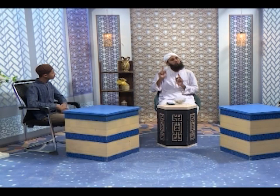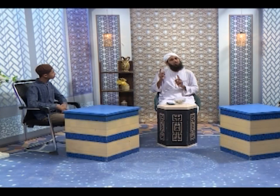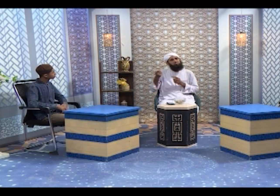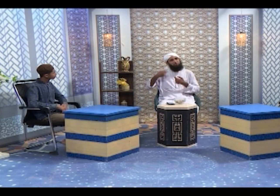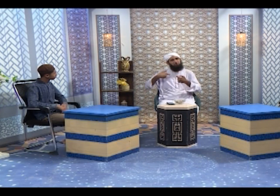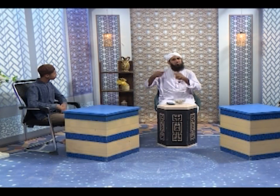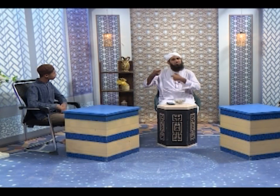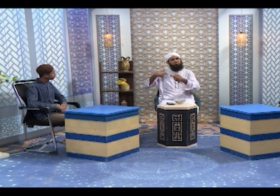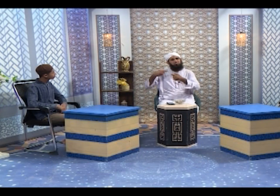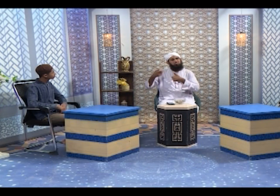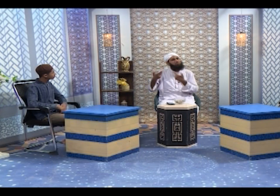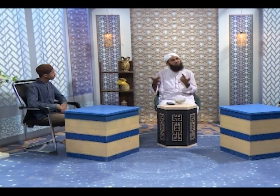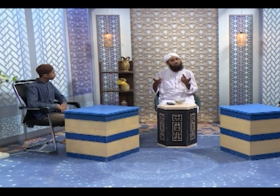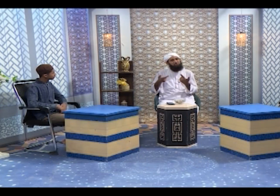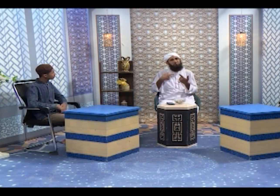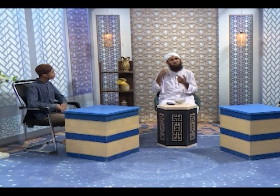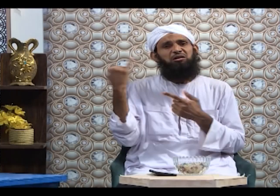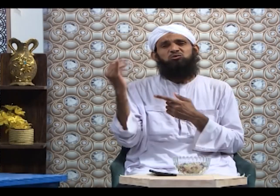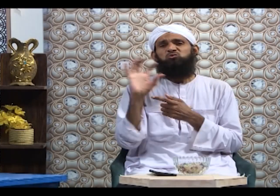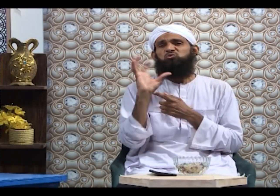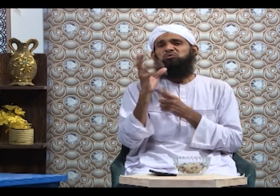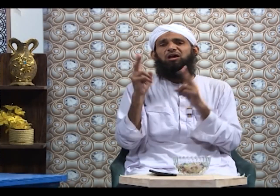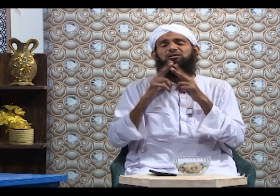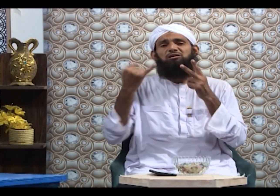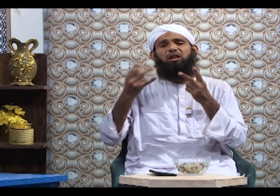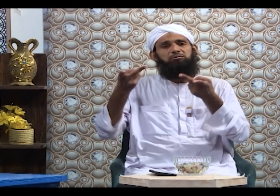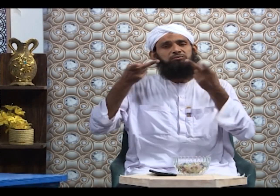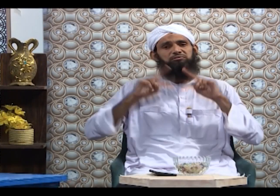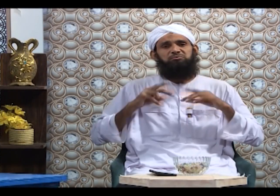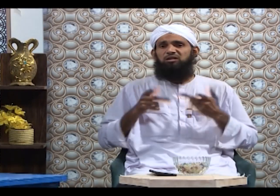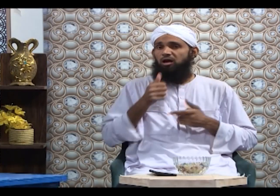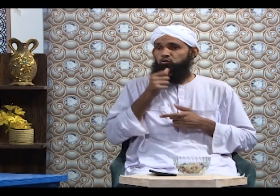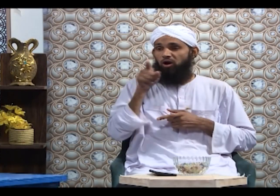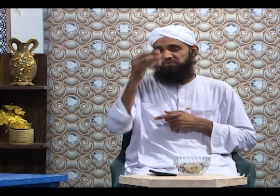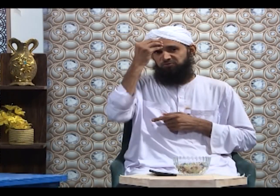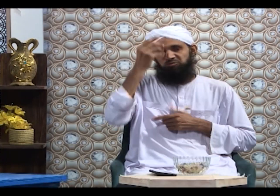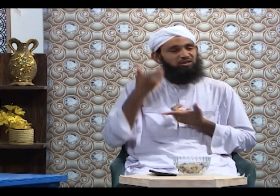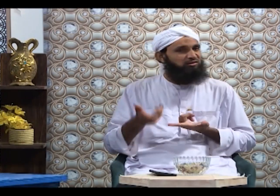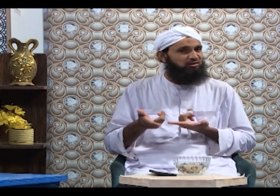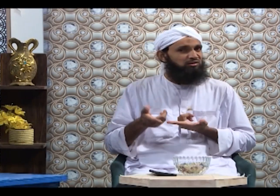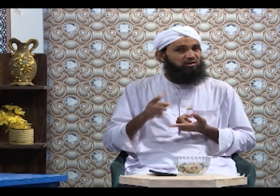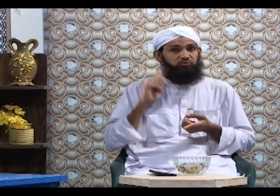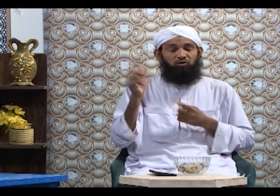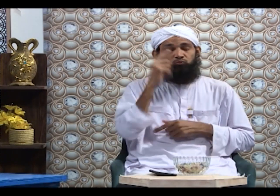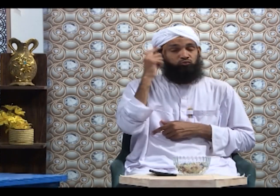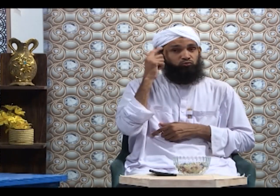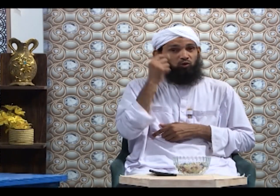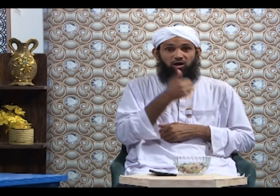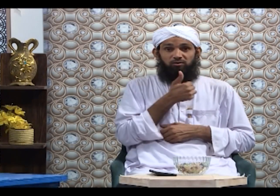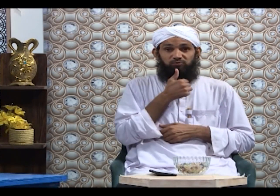بھی ہے سب اپنے ہی ہاتھوں کے ہیں کرتوت، شکوا ہے زمانے کا، نہ قسمت کا گلہ ہے دیکھے ہیں یہ دن اپنی ہی